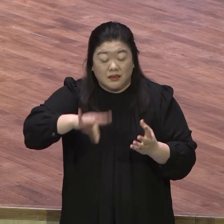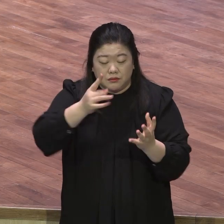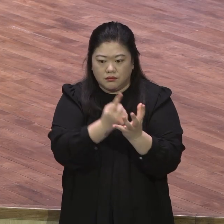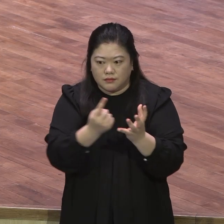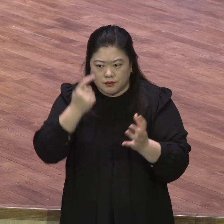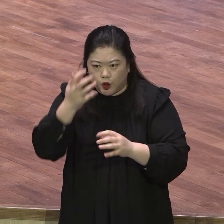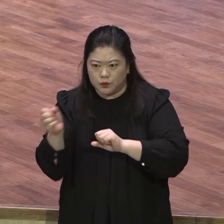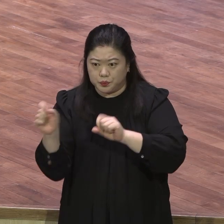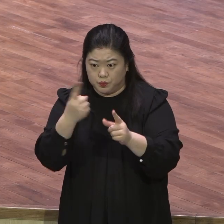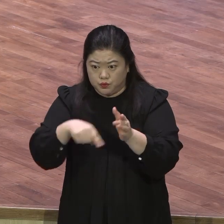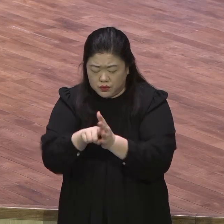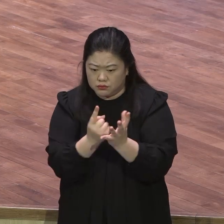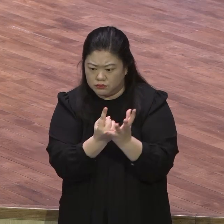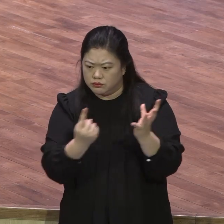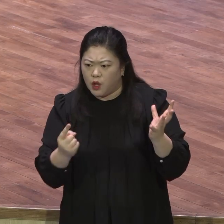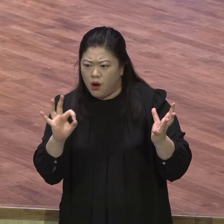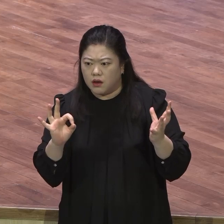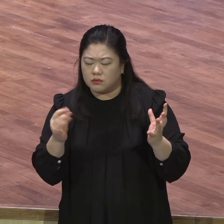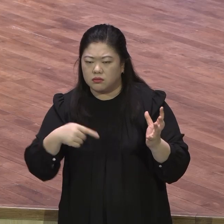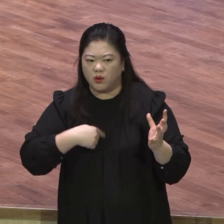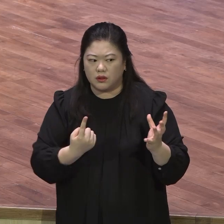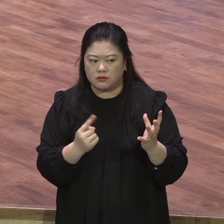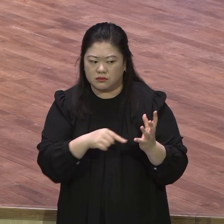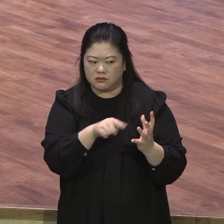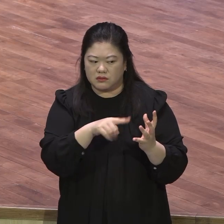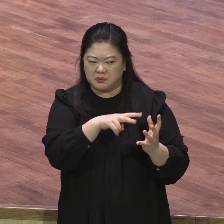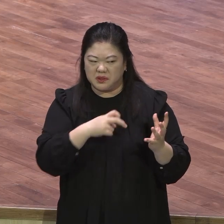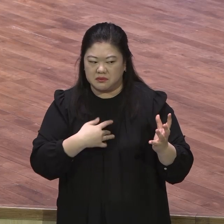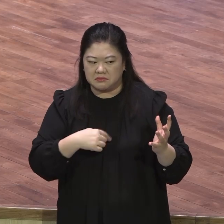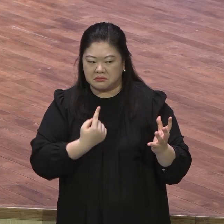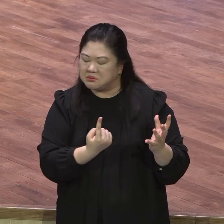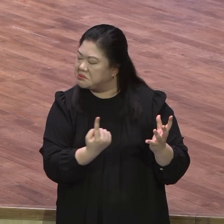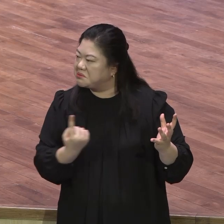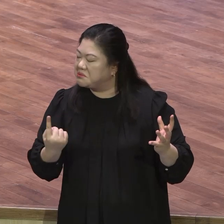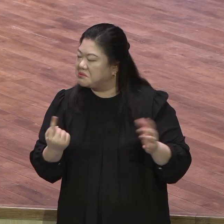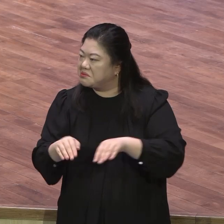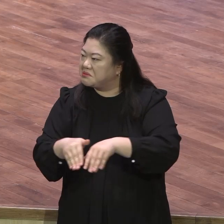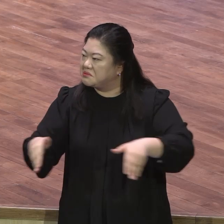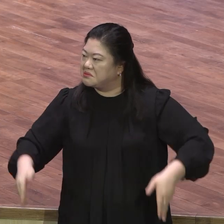고독. 이런 분들이 주로 그렇게 사고를 칩니다.